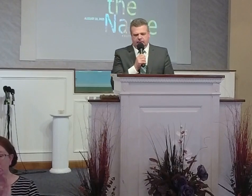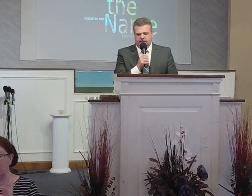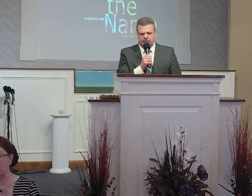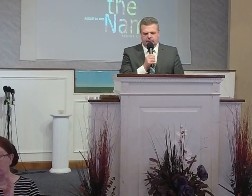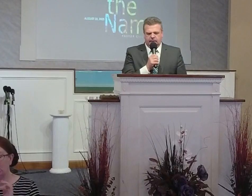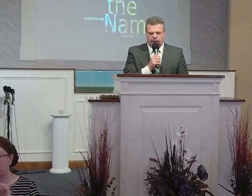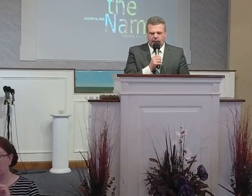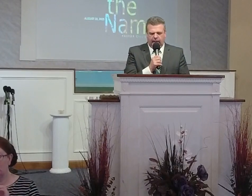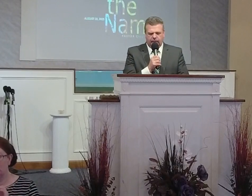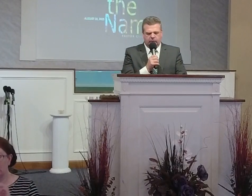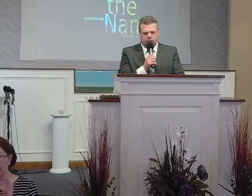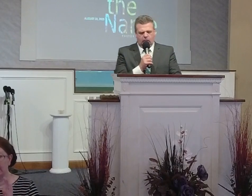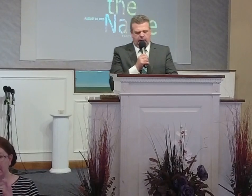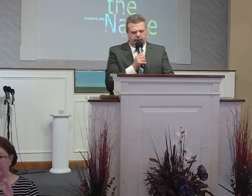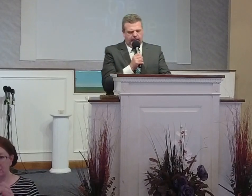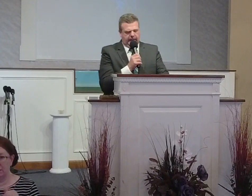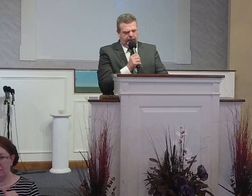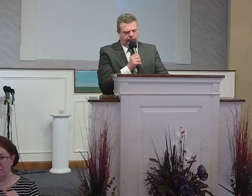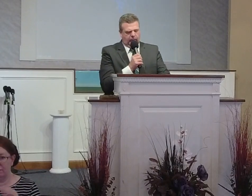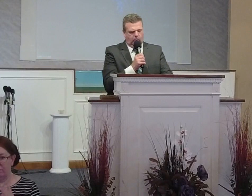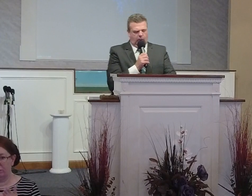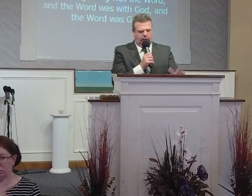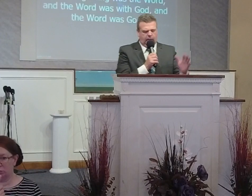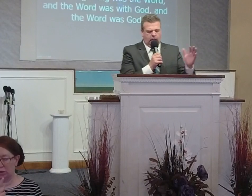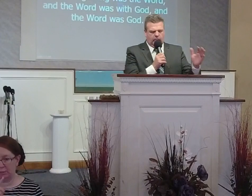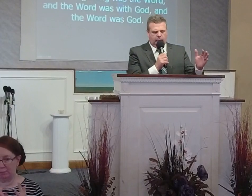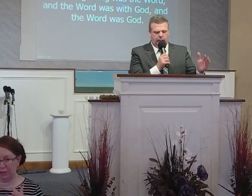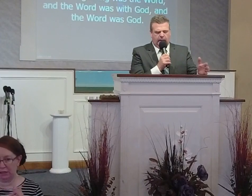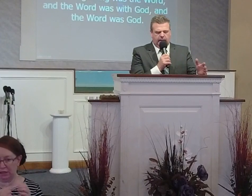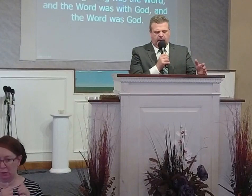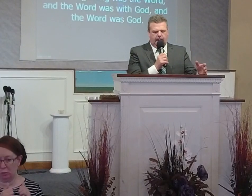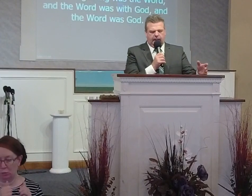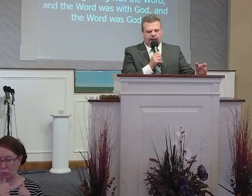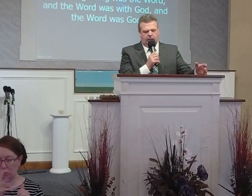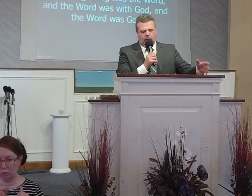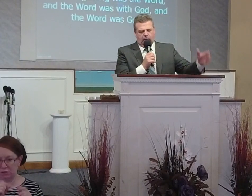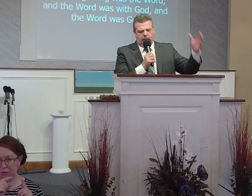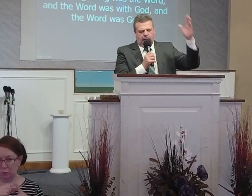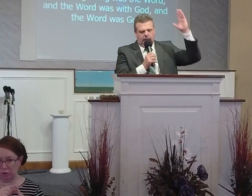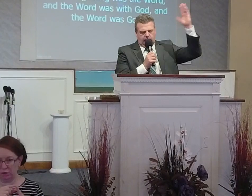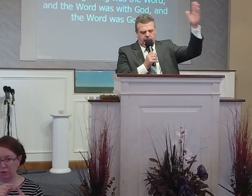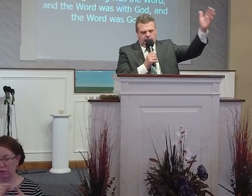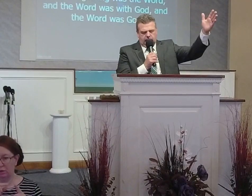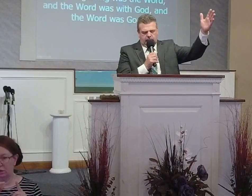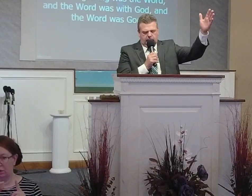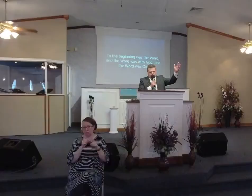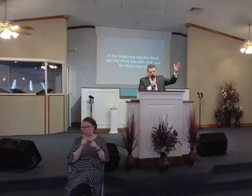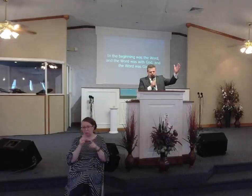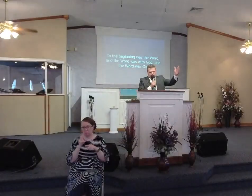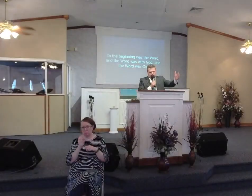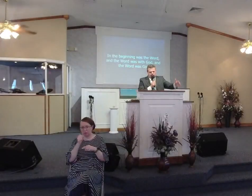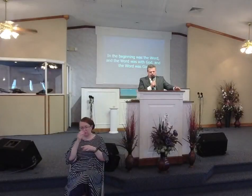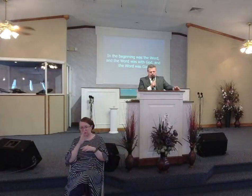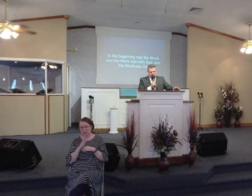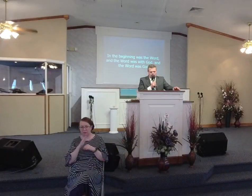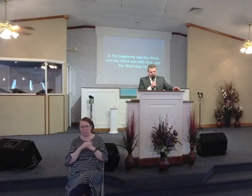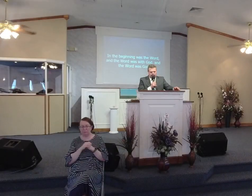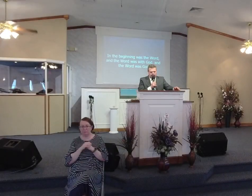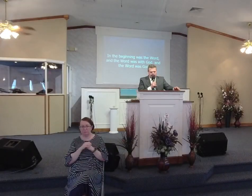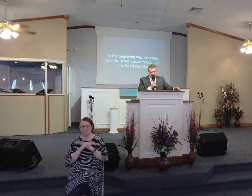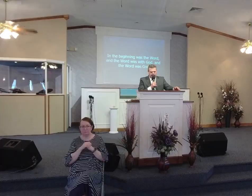Vamos a leer Juan nuevamente, iniciando en el verso 1. El principio era el Verbo y el Verbo estaba con